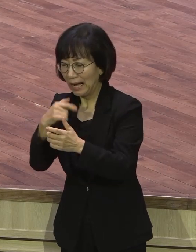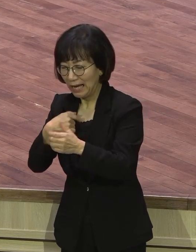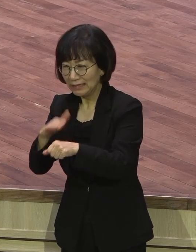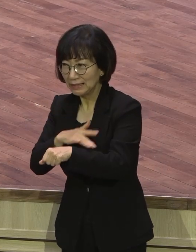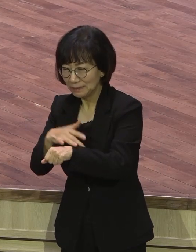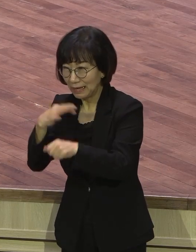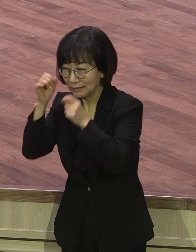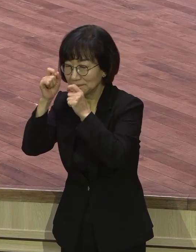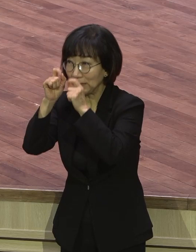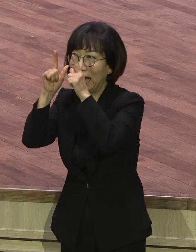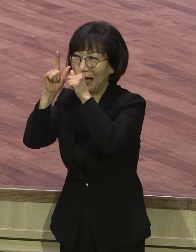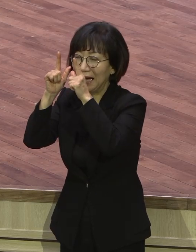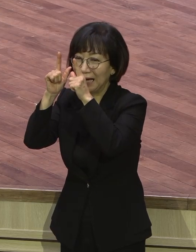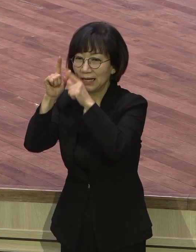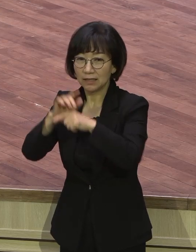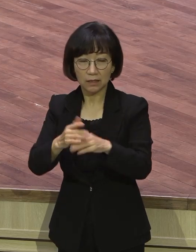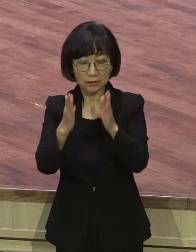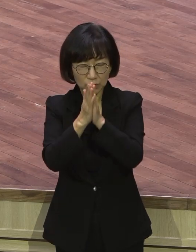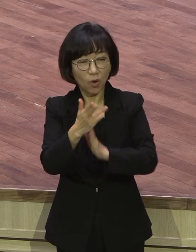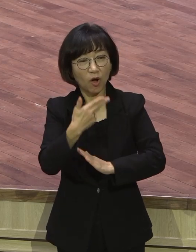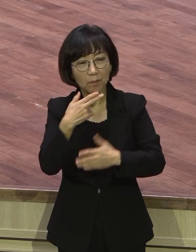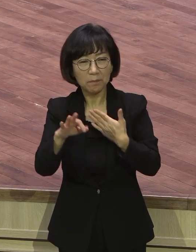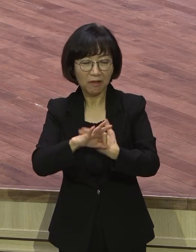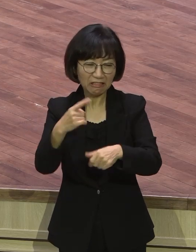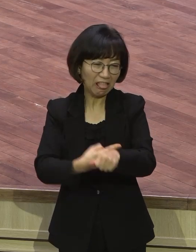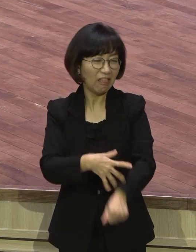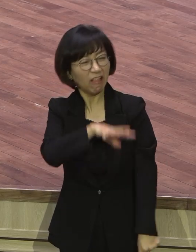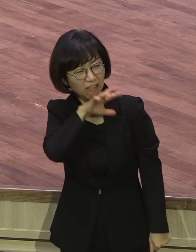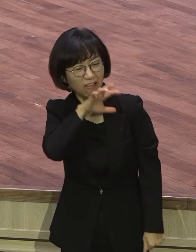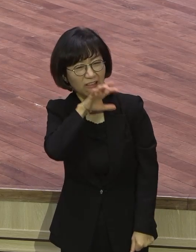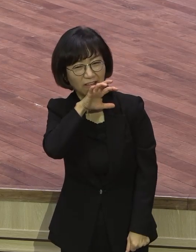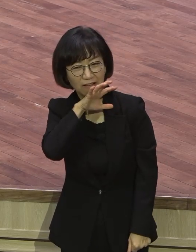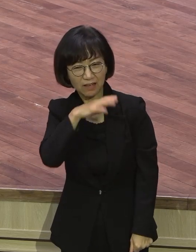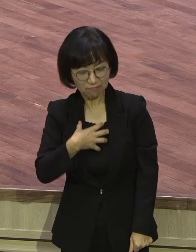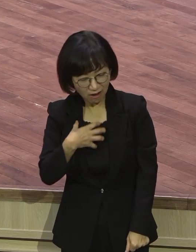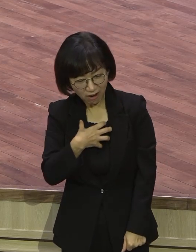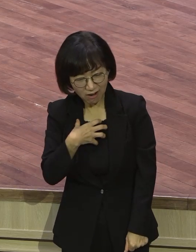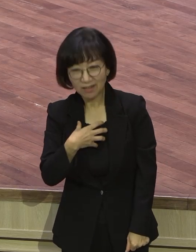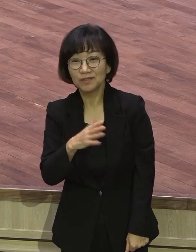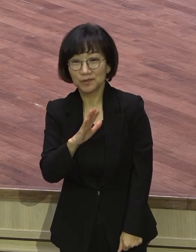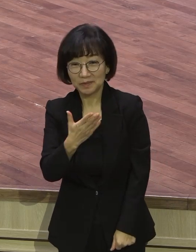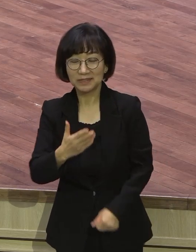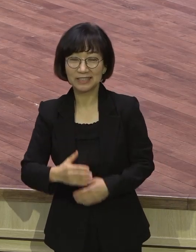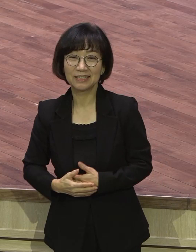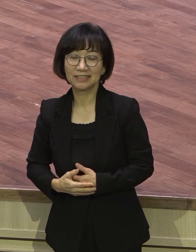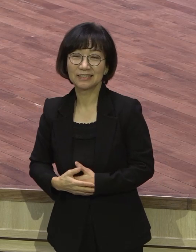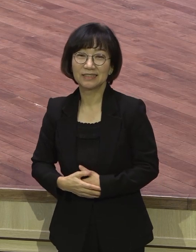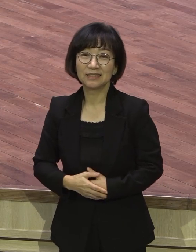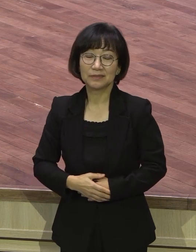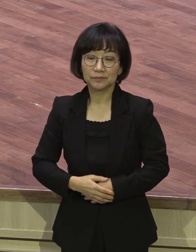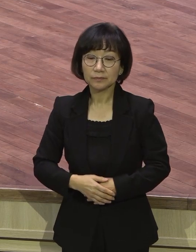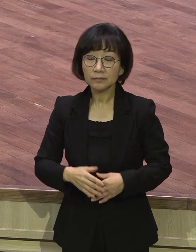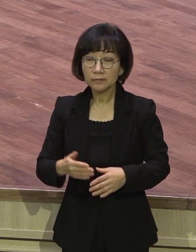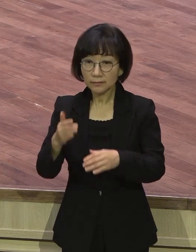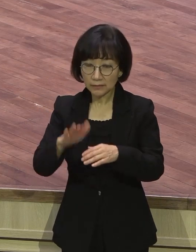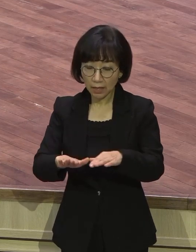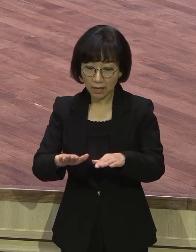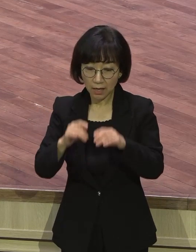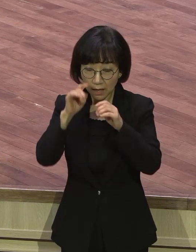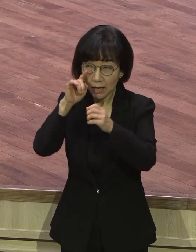모르지요 그런데 이런 이스라엘 백성들과는 달리 하나님에 대한 절대 믿음이 있었던